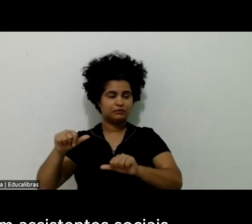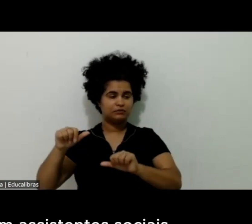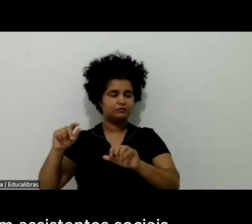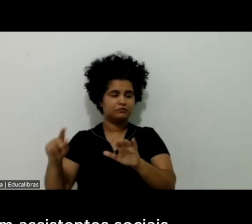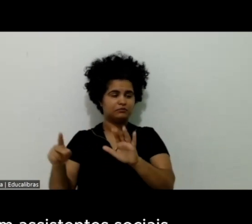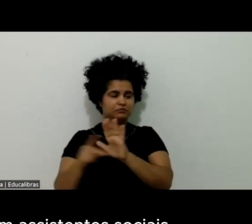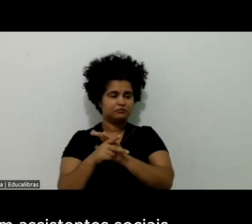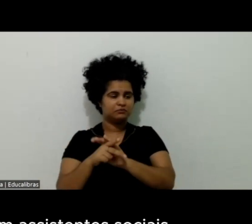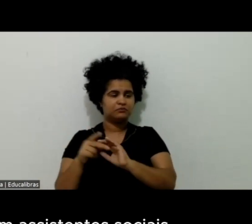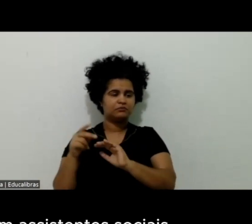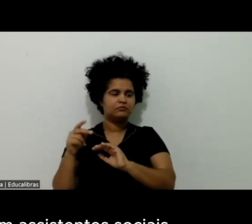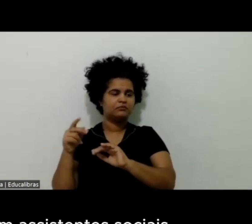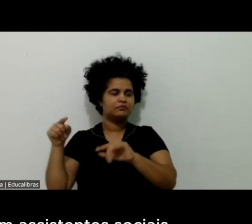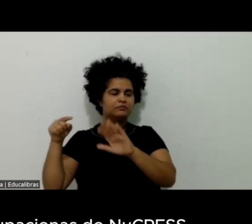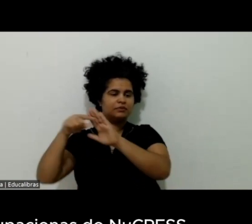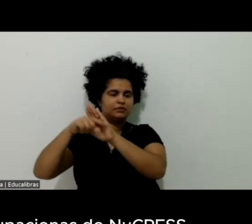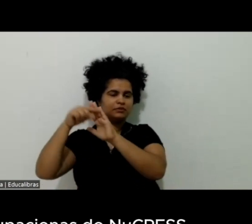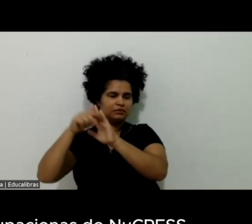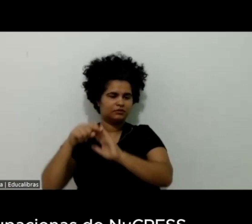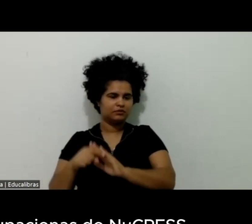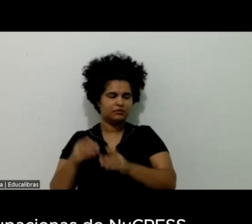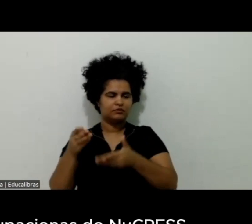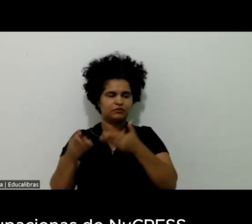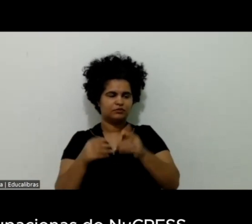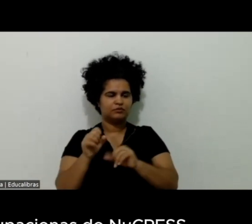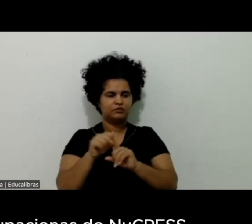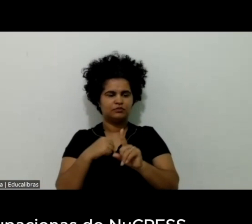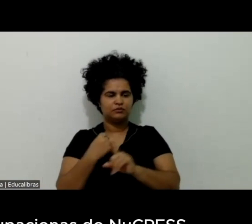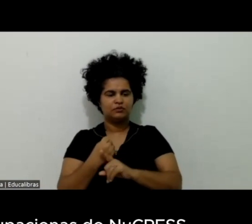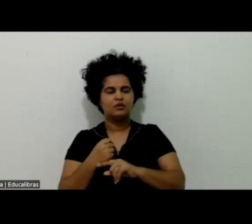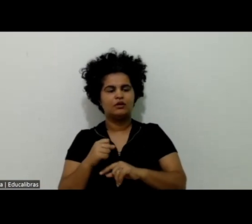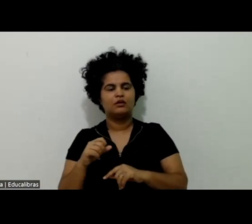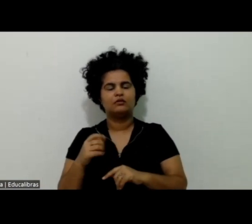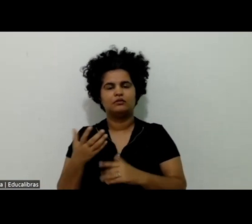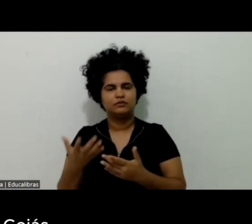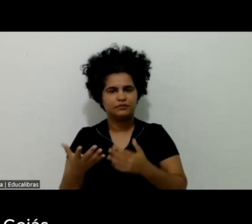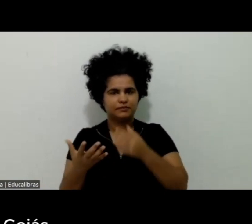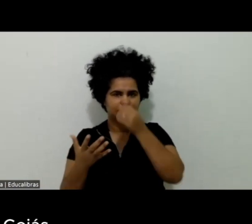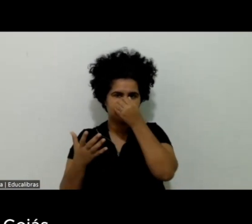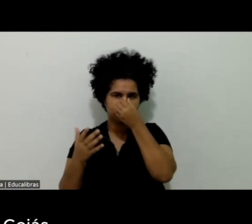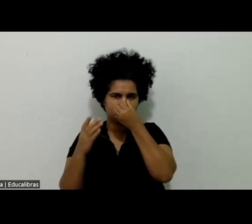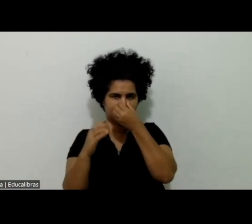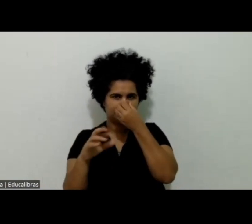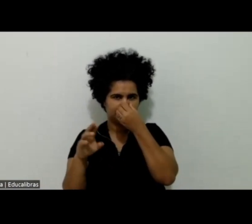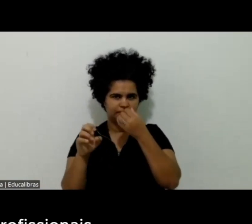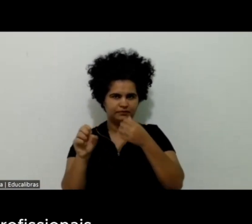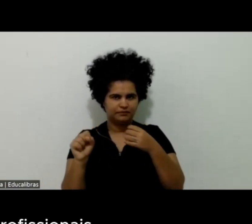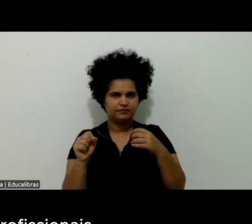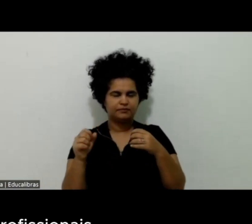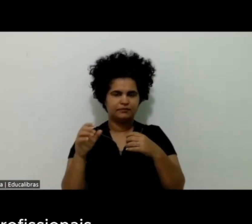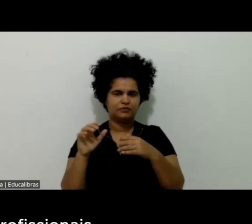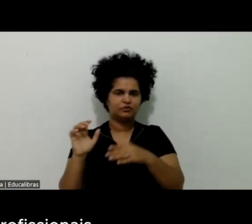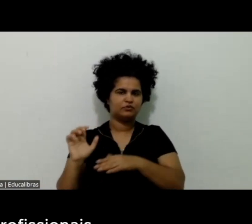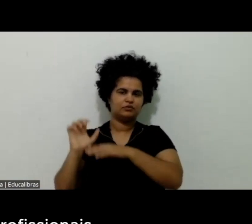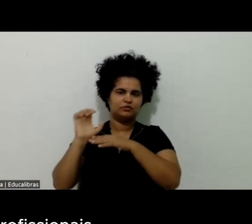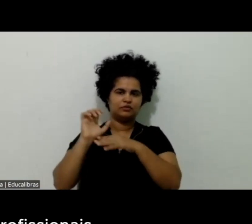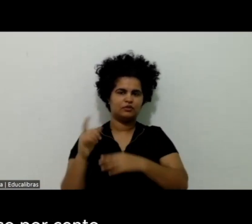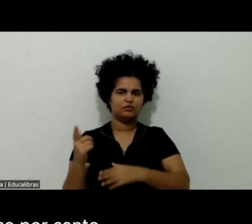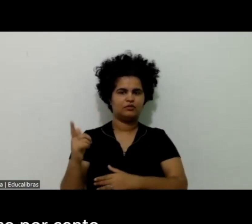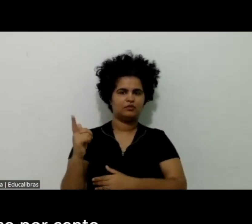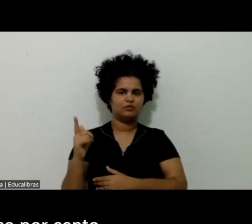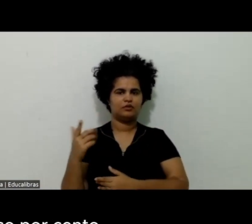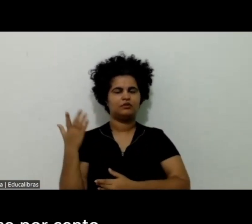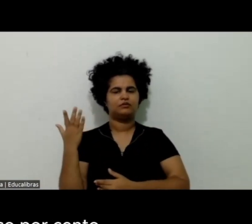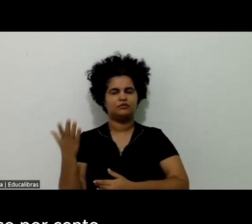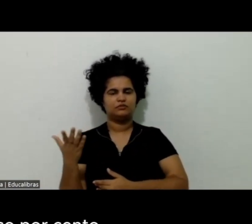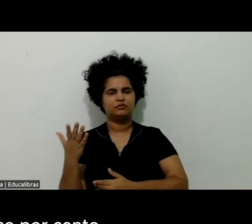enfim, né, a partir de uma pesquisa com assistentes sociais de diversos espaços socioprofissionais do Nucresio Rio Vermelho, né, no estado de Goiás, evidencia que as profissionais,